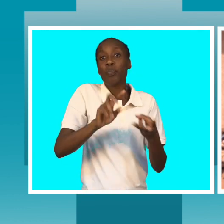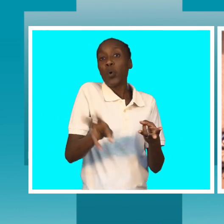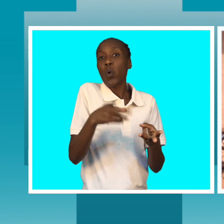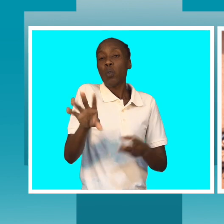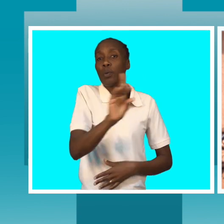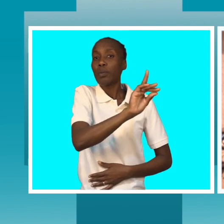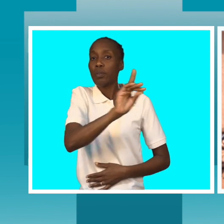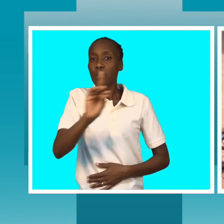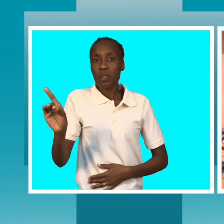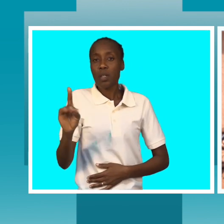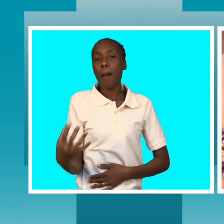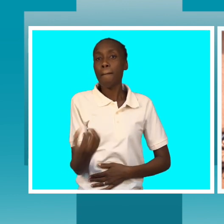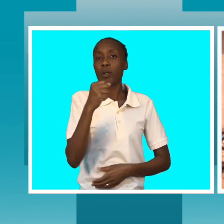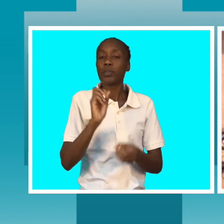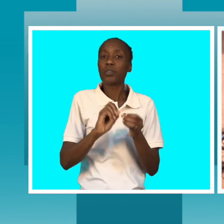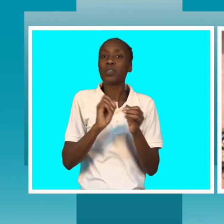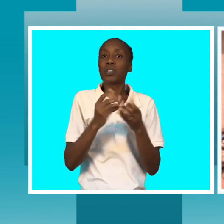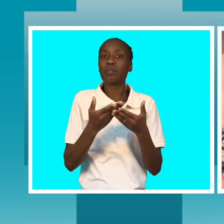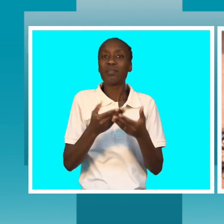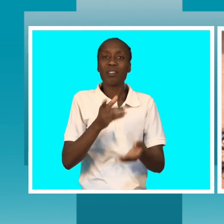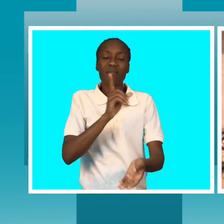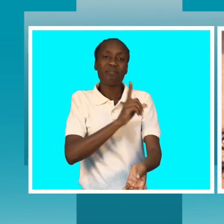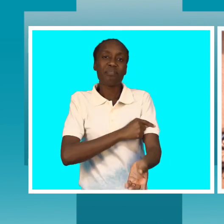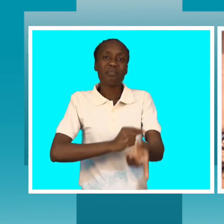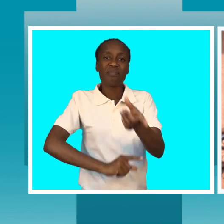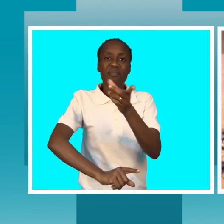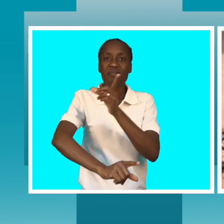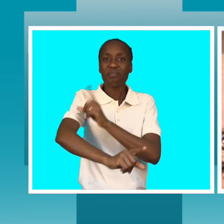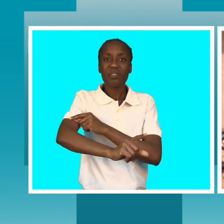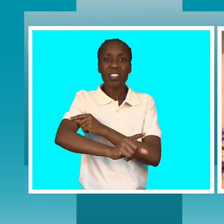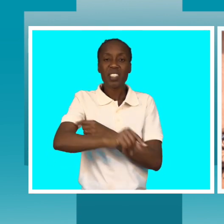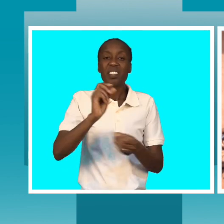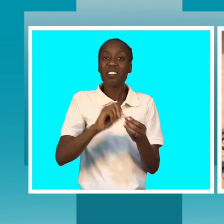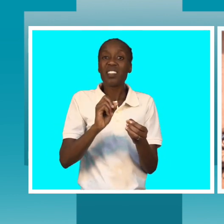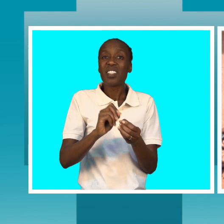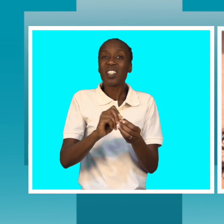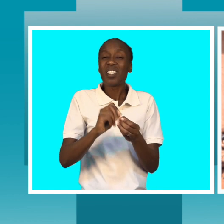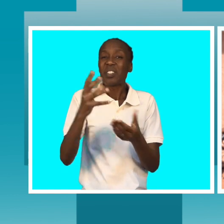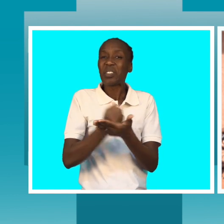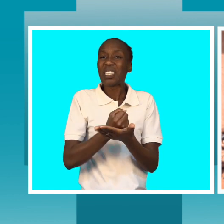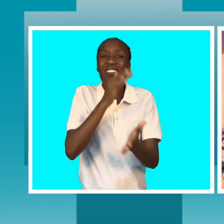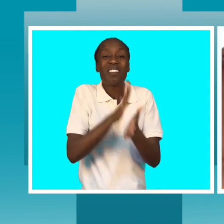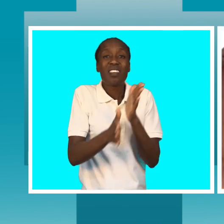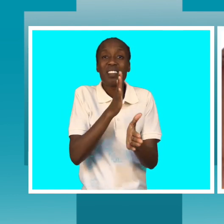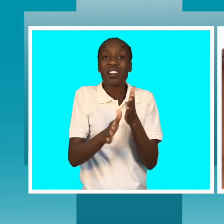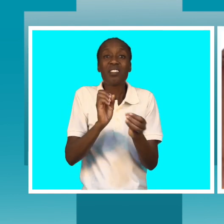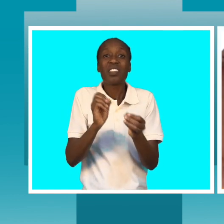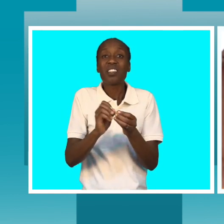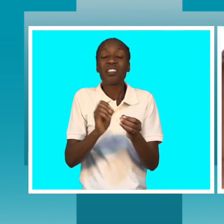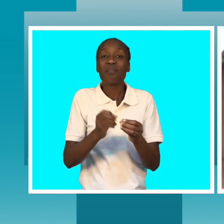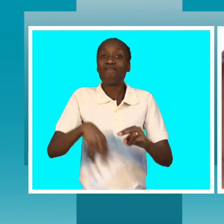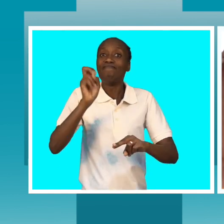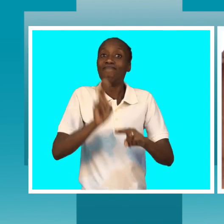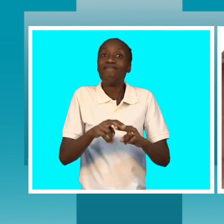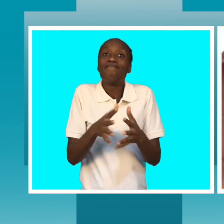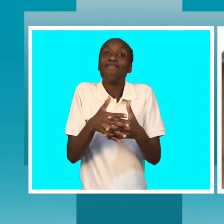Outro deficiente, outro, o que é preguiça. Não há de conseguir para fazer alguma coisa, não. Só